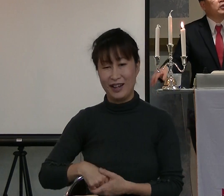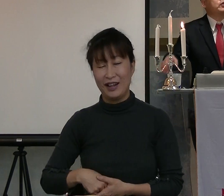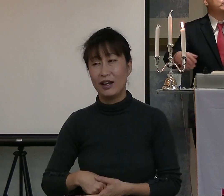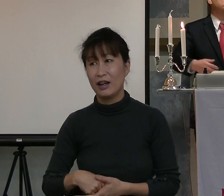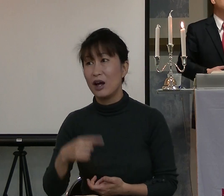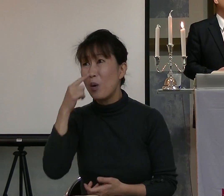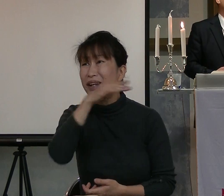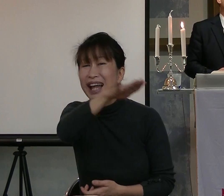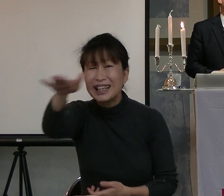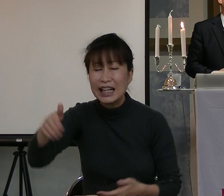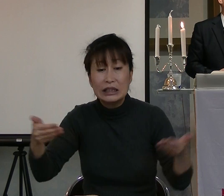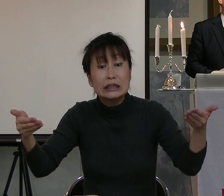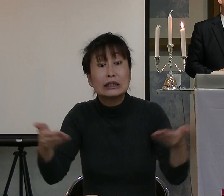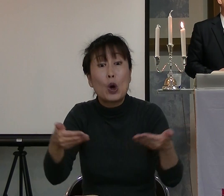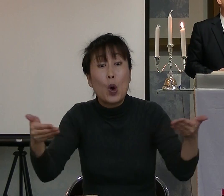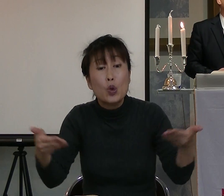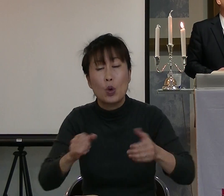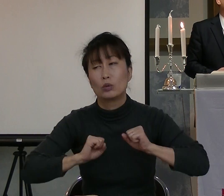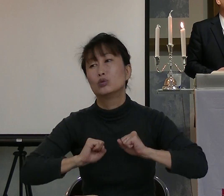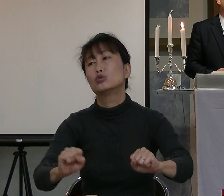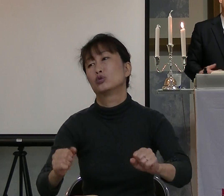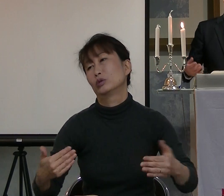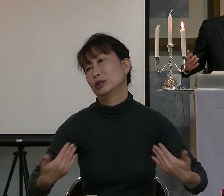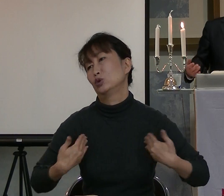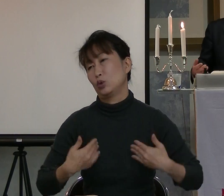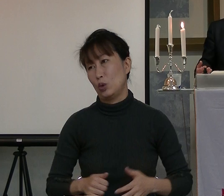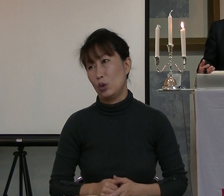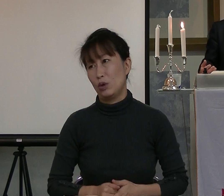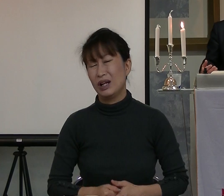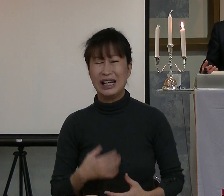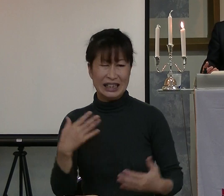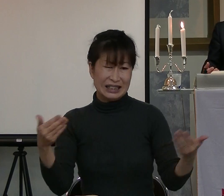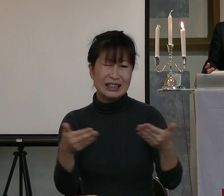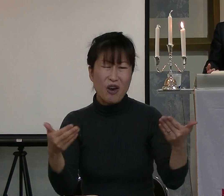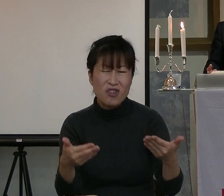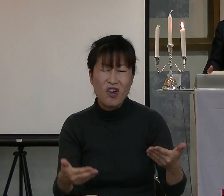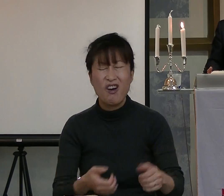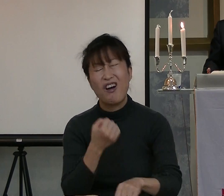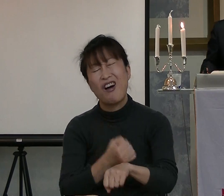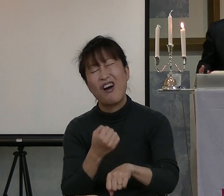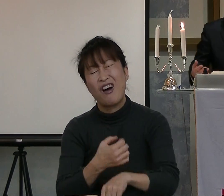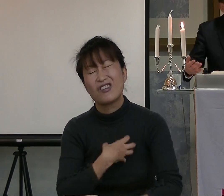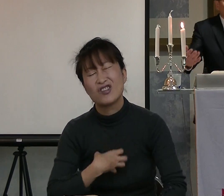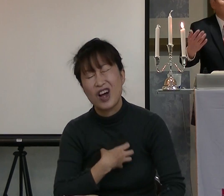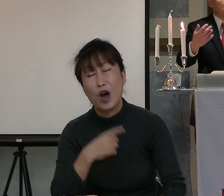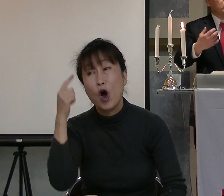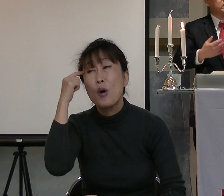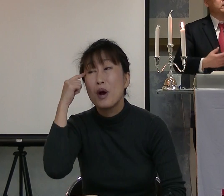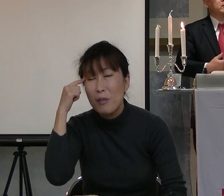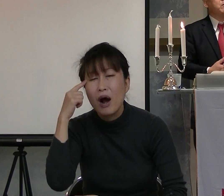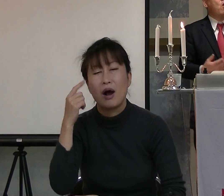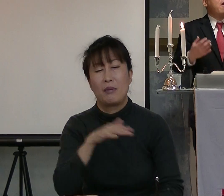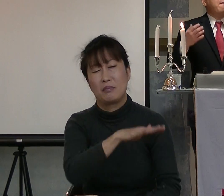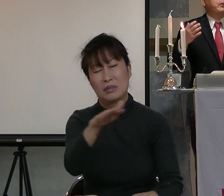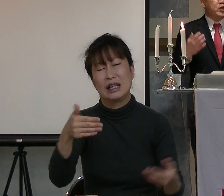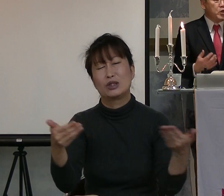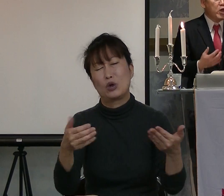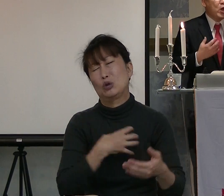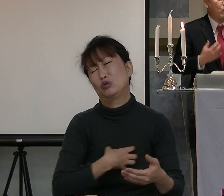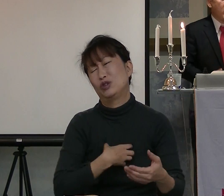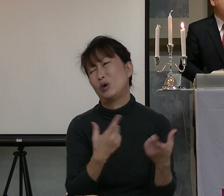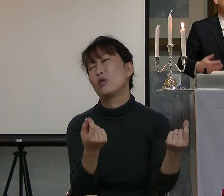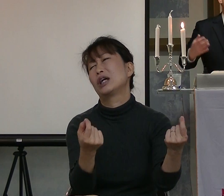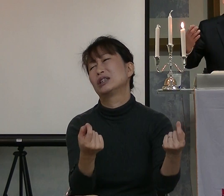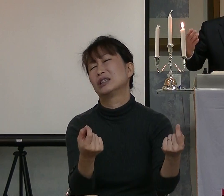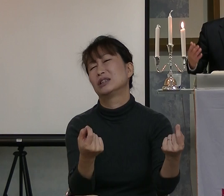我々仕事する人です。仕事つらいと思えばどんな仕事でもつらくいい。でも